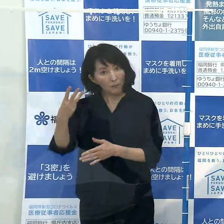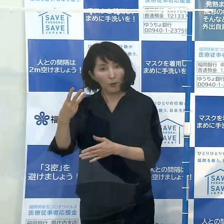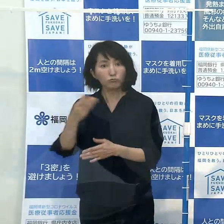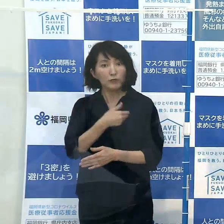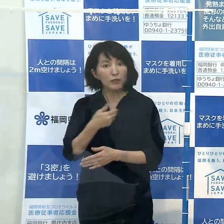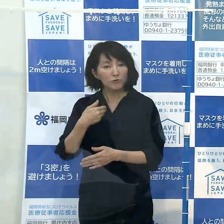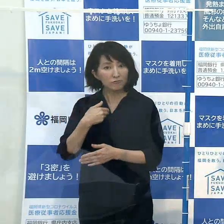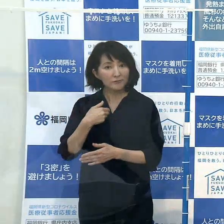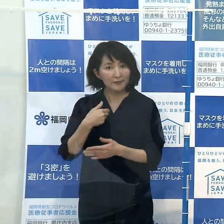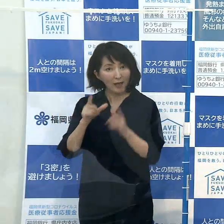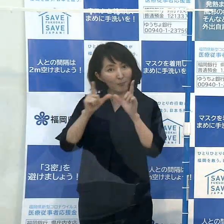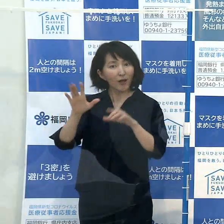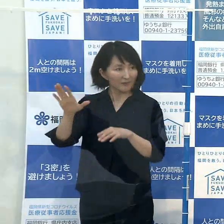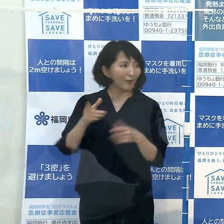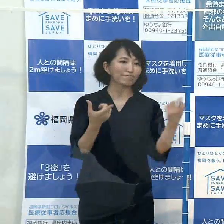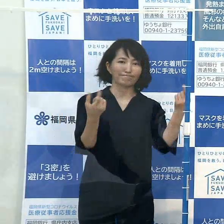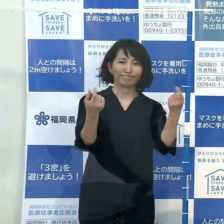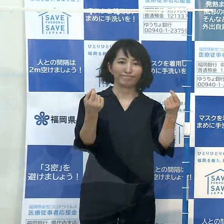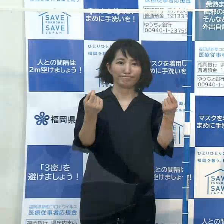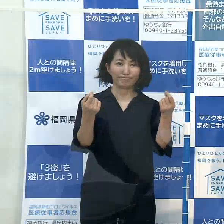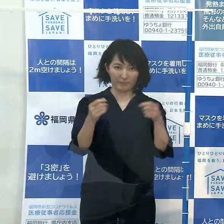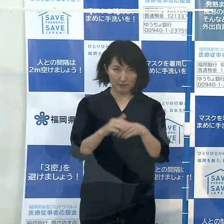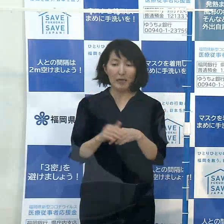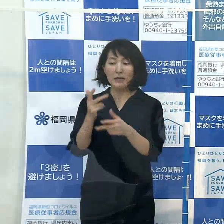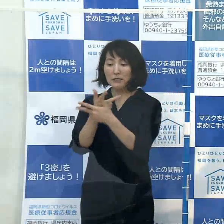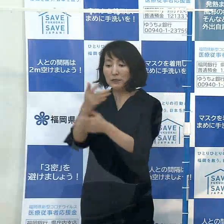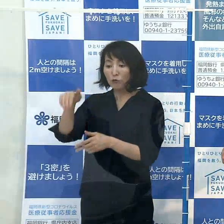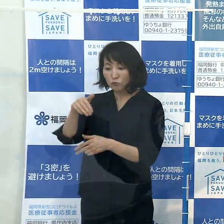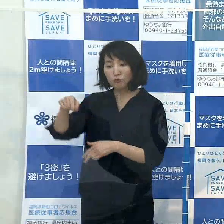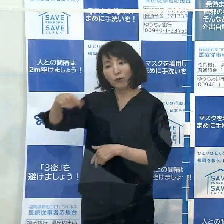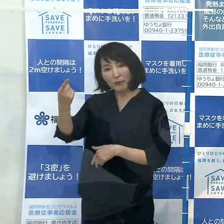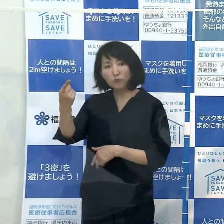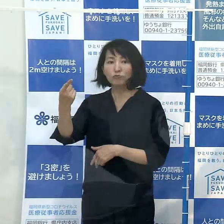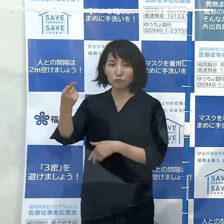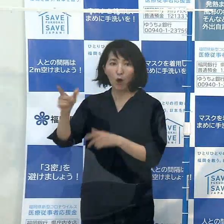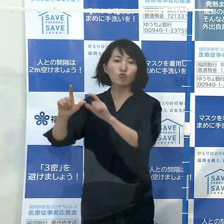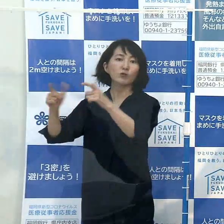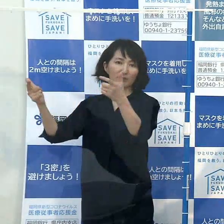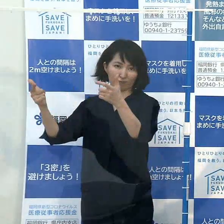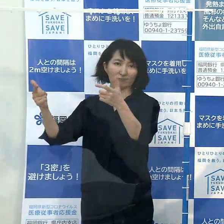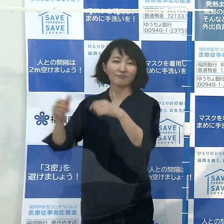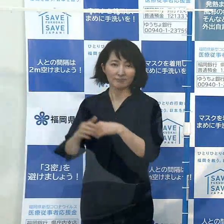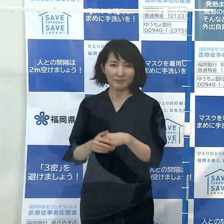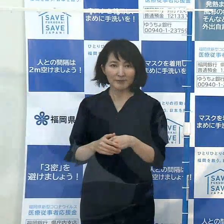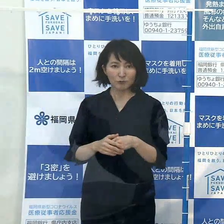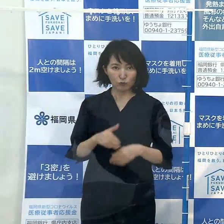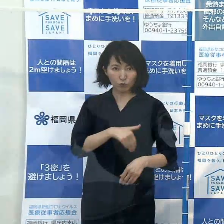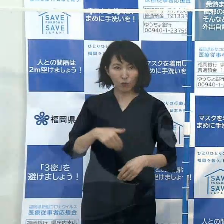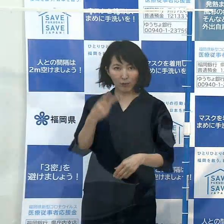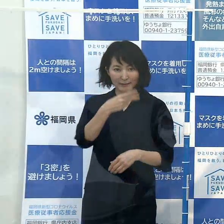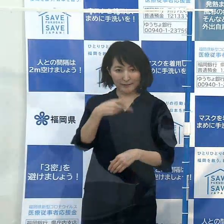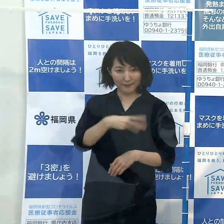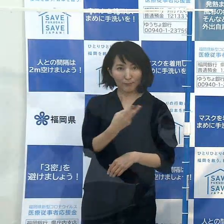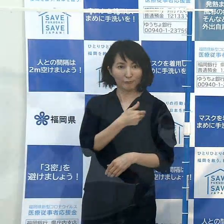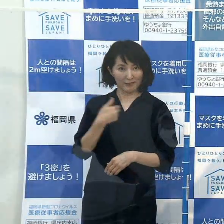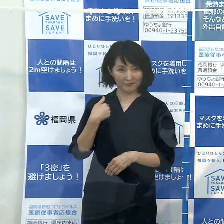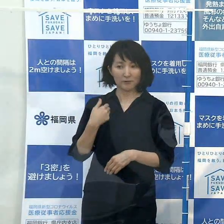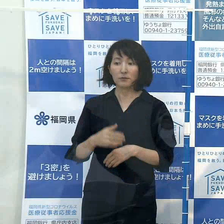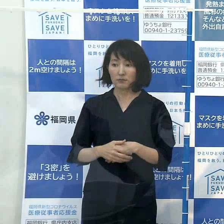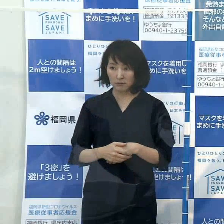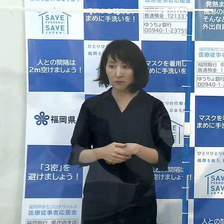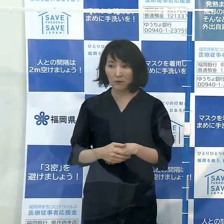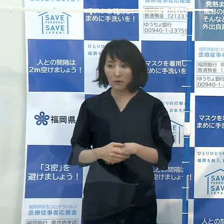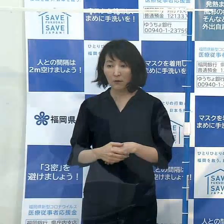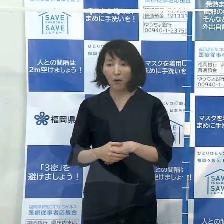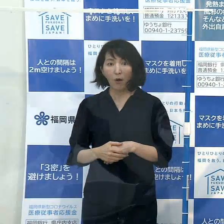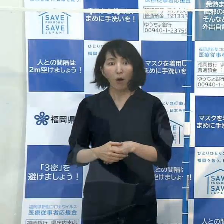で北九州がまた100ぐらい増やすというのをこの前言っておられましたね。 上限に迫っているというふうに思い